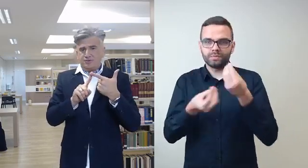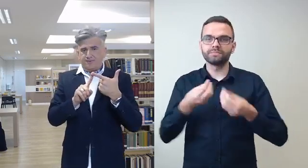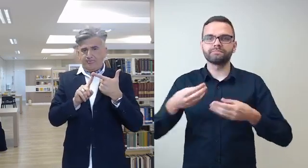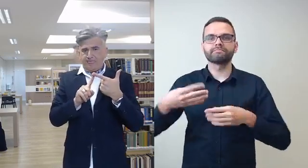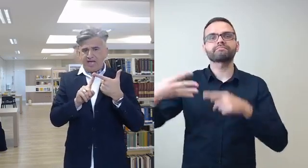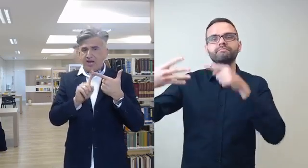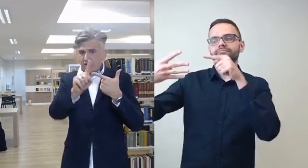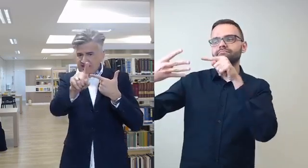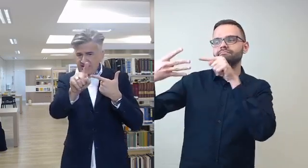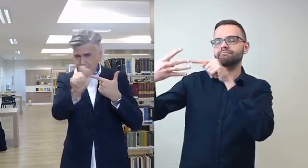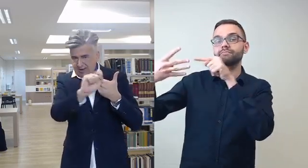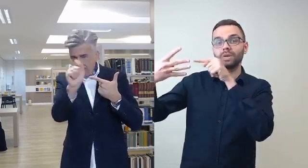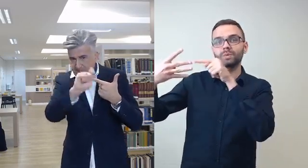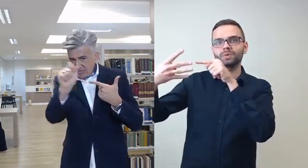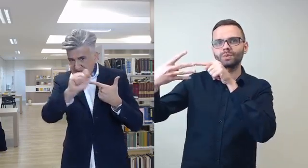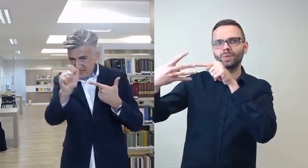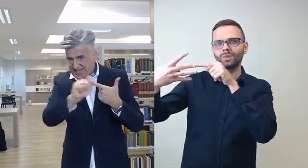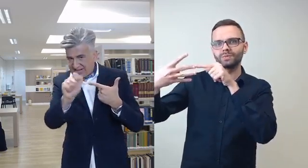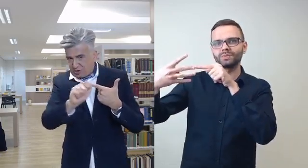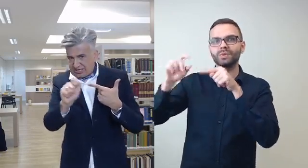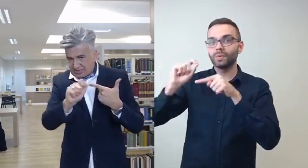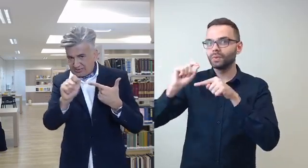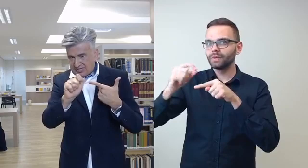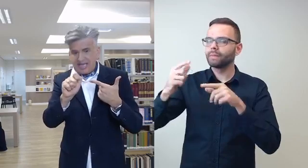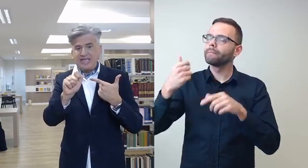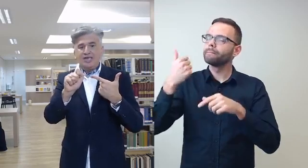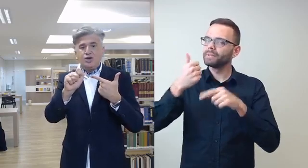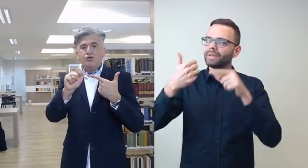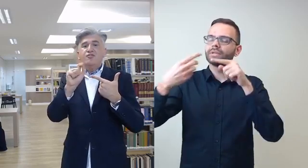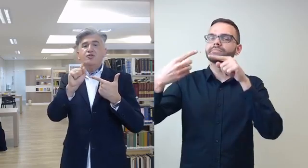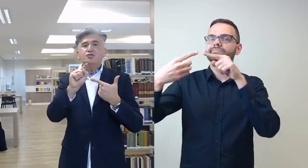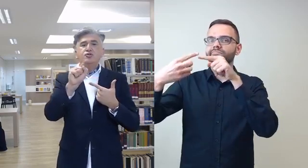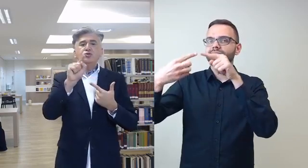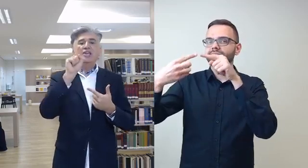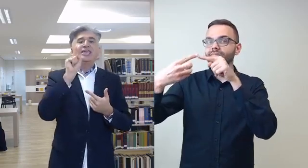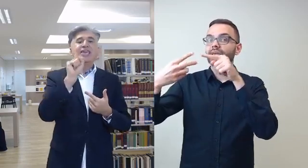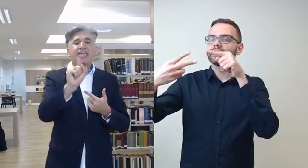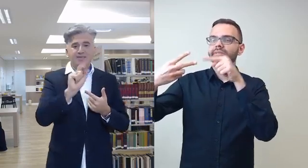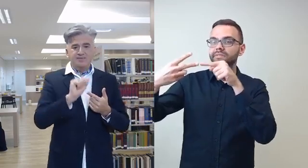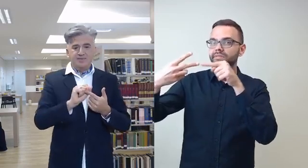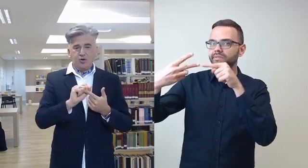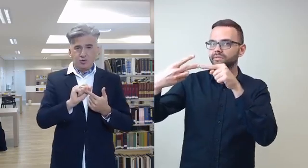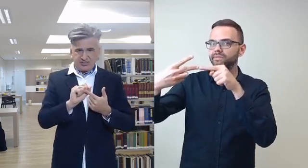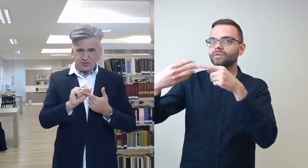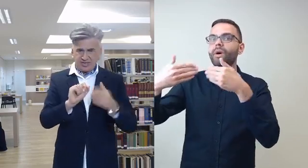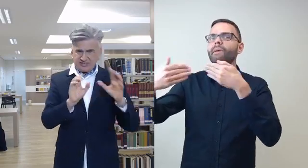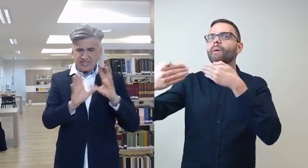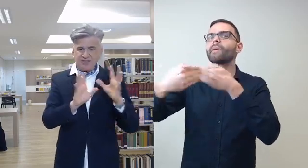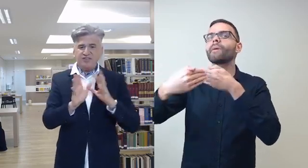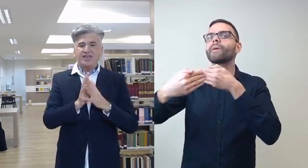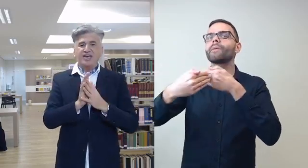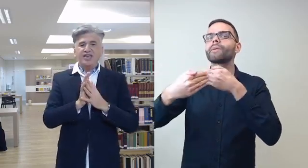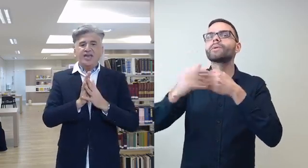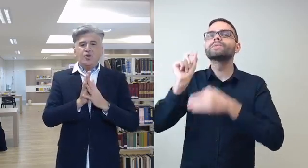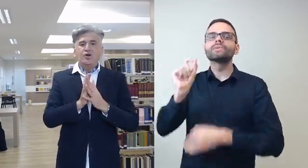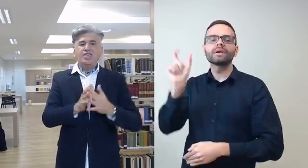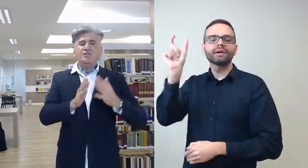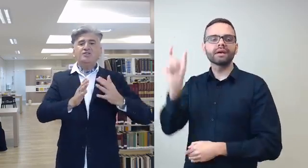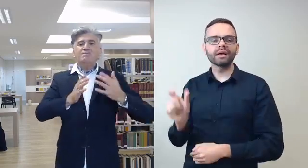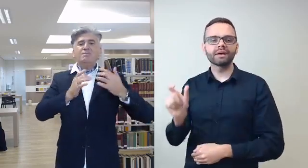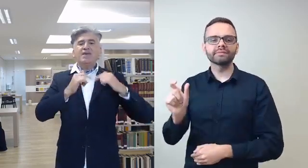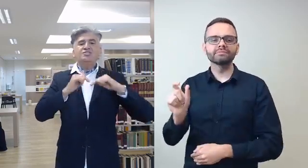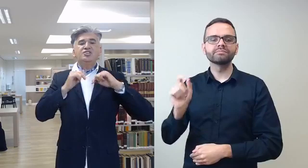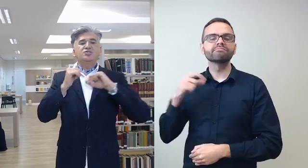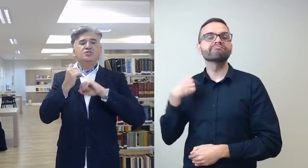filtro, anota aí, pega um papelzinho e vai anotando, tá? O filtro do quem, ou seja, o que significa? O que